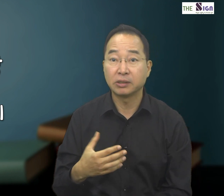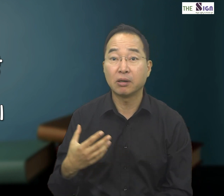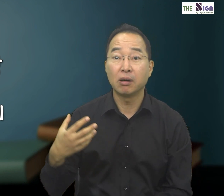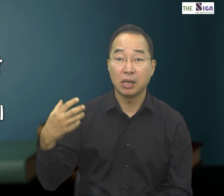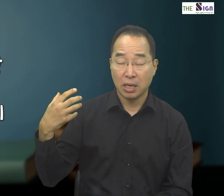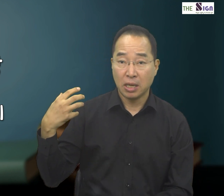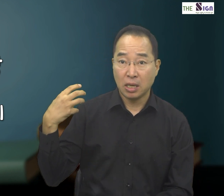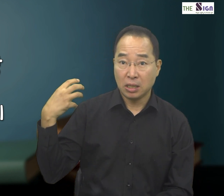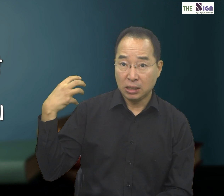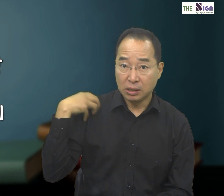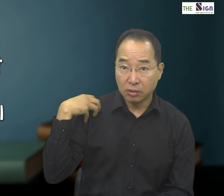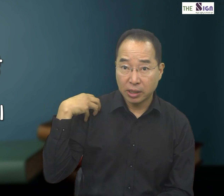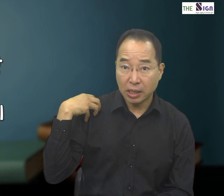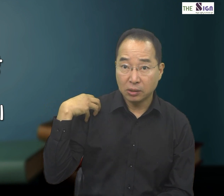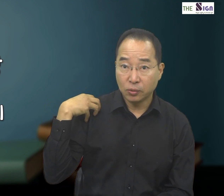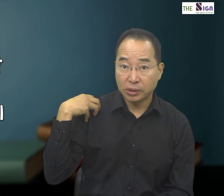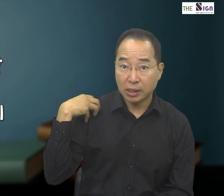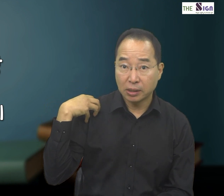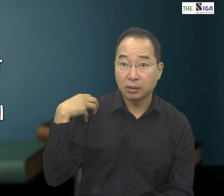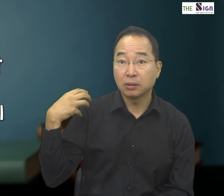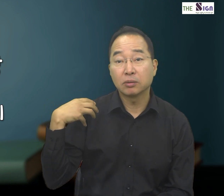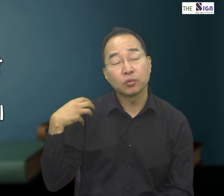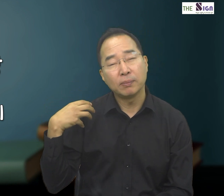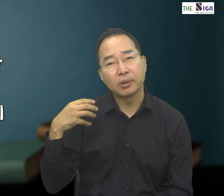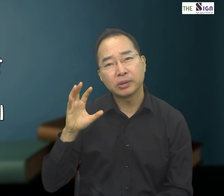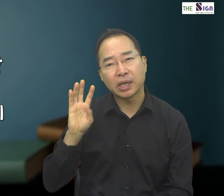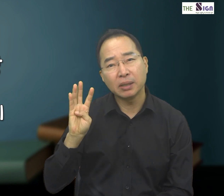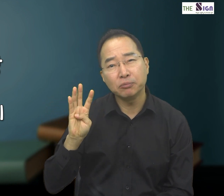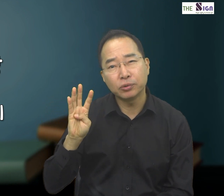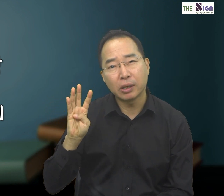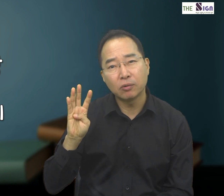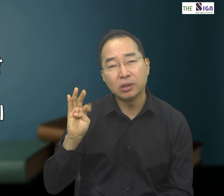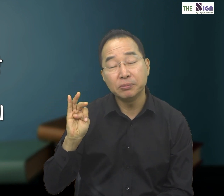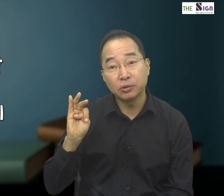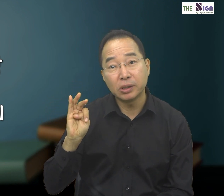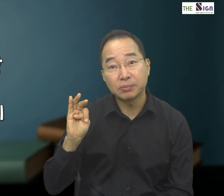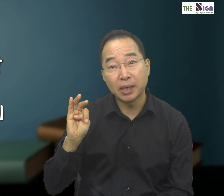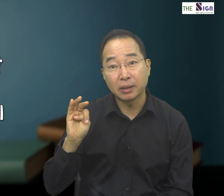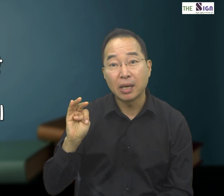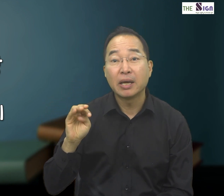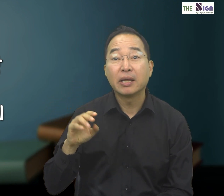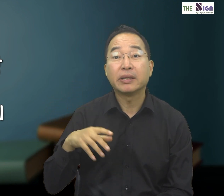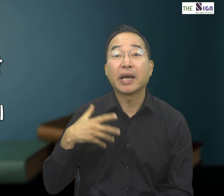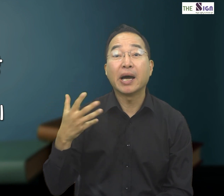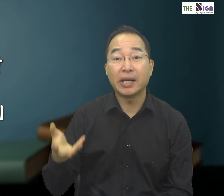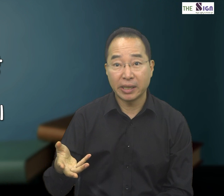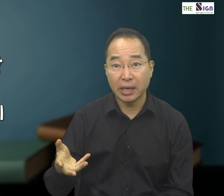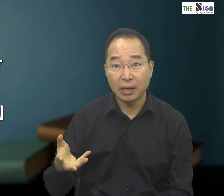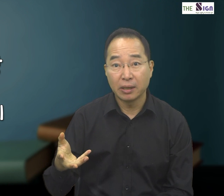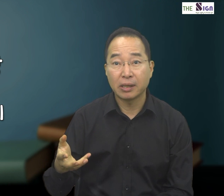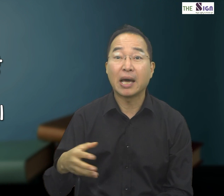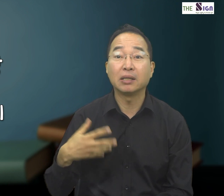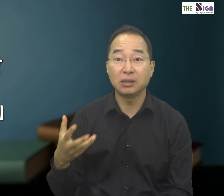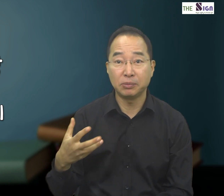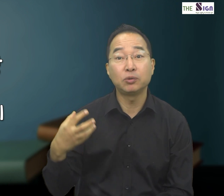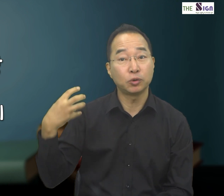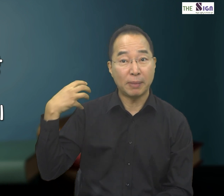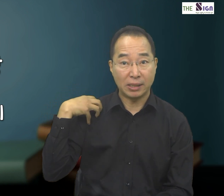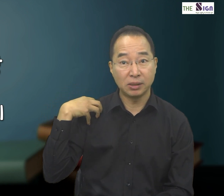그래서 이렇게 하는 동작은 또 한편으로 책임도 되고 의무도 되지만 내가 할게 라는 의미로 좀 많이